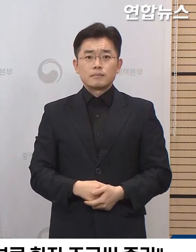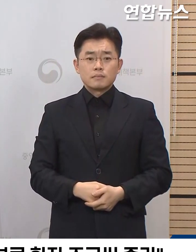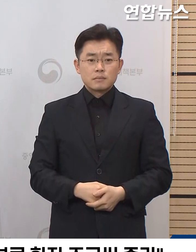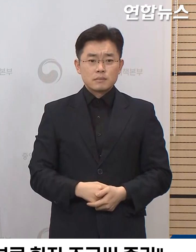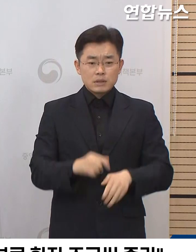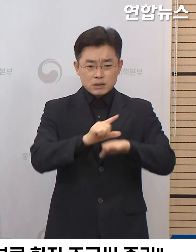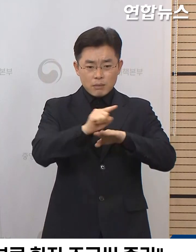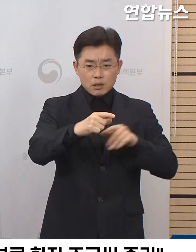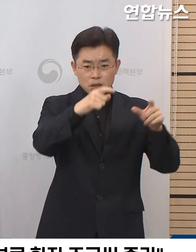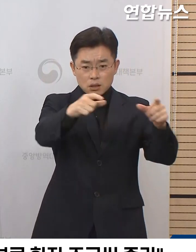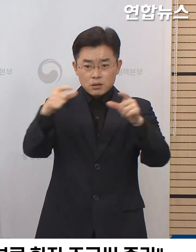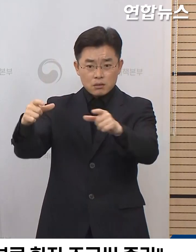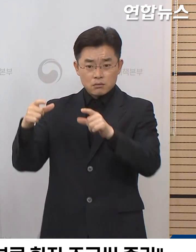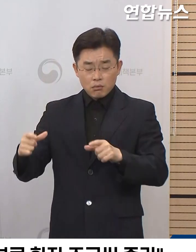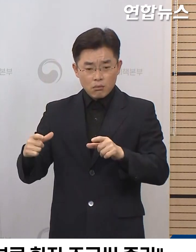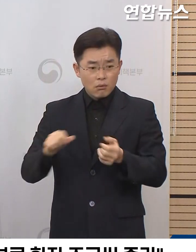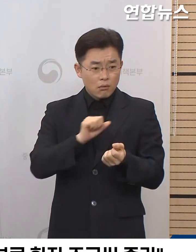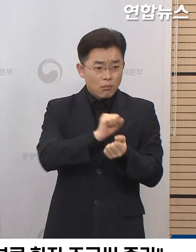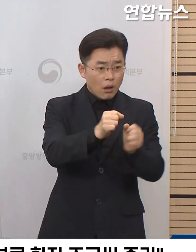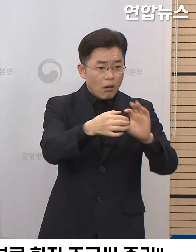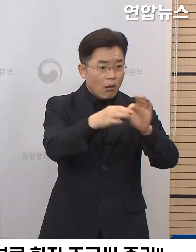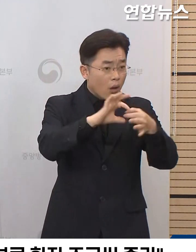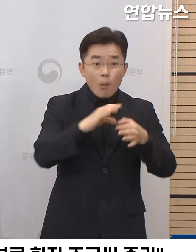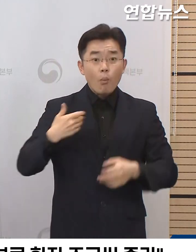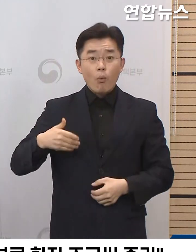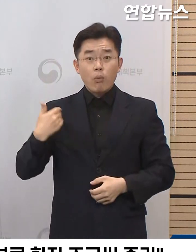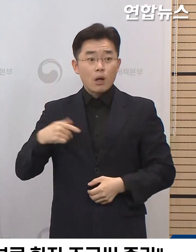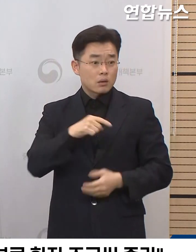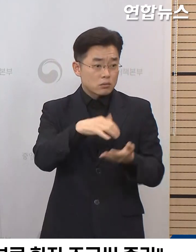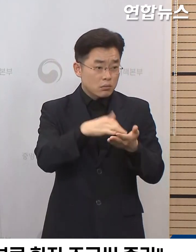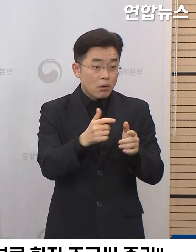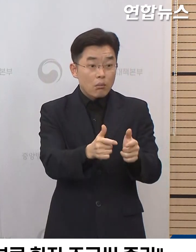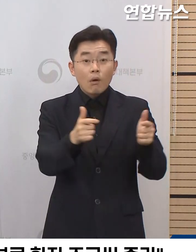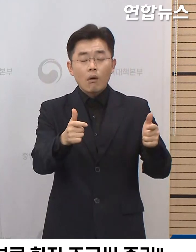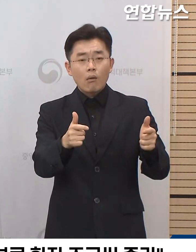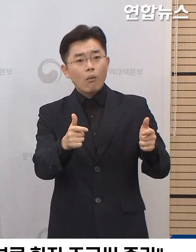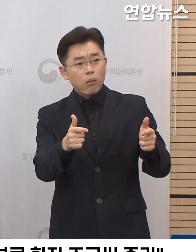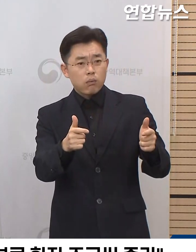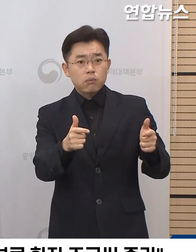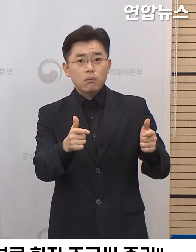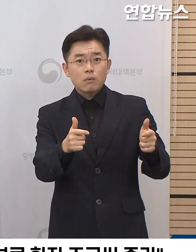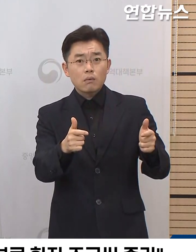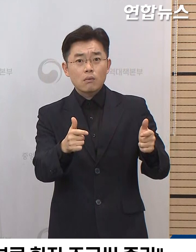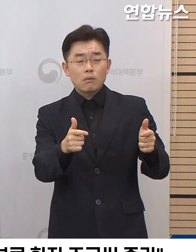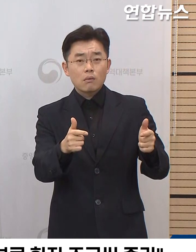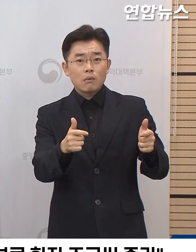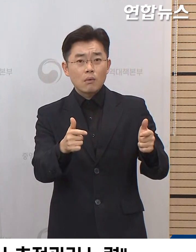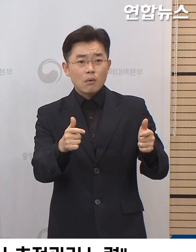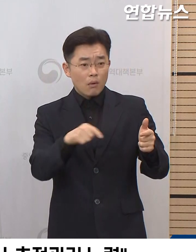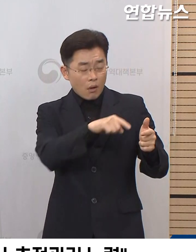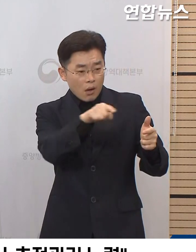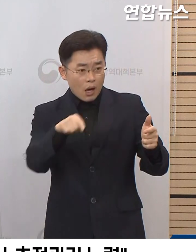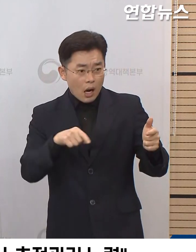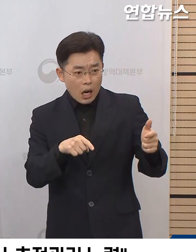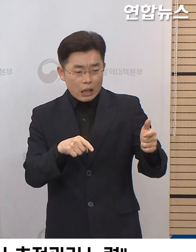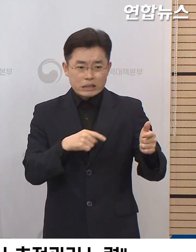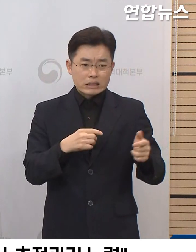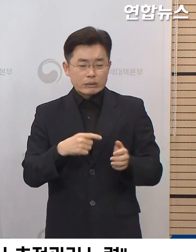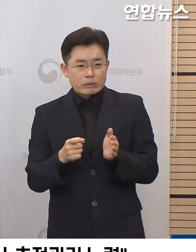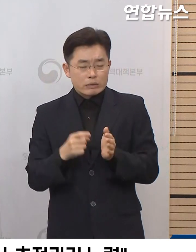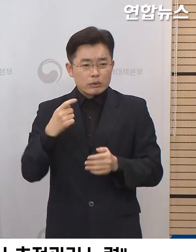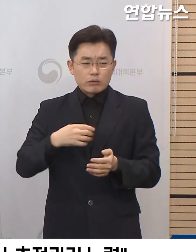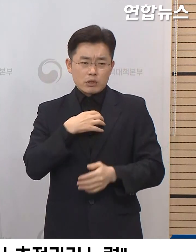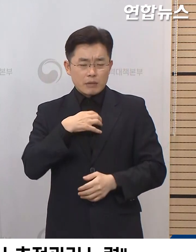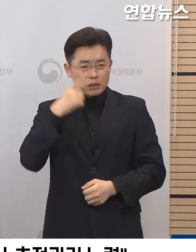지역별로 볼 때 이불 요 환자도 조금씩 늘어나는 부분에 대해서 저희 방역당국은 높은 경각심을